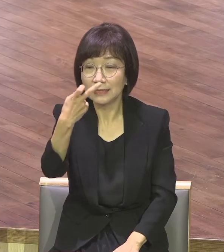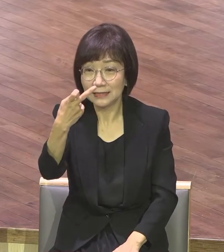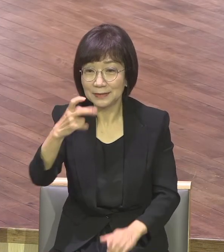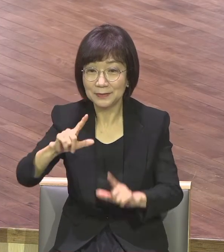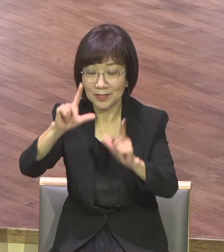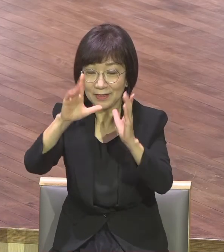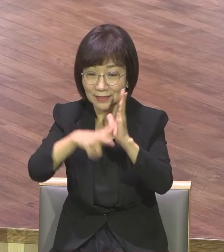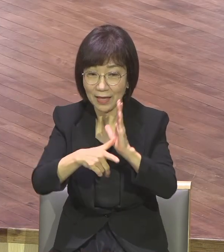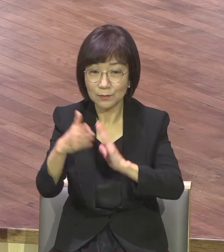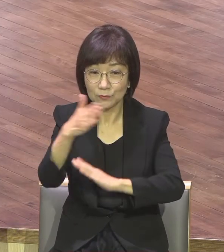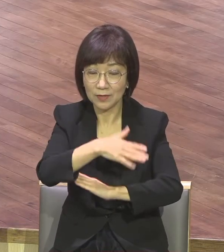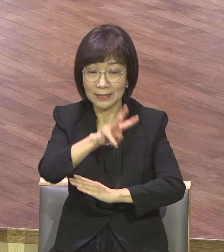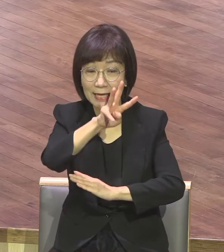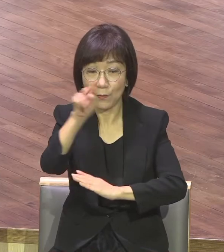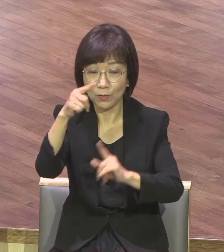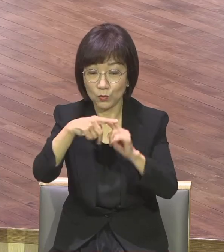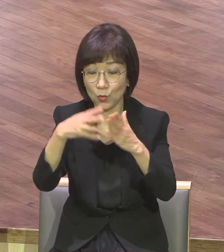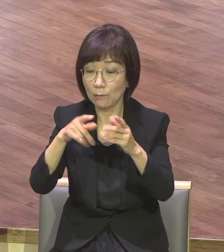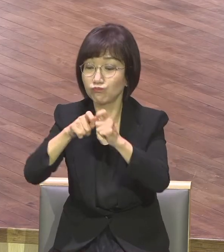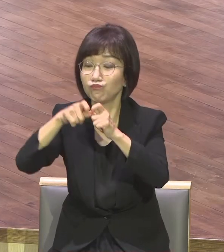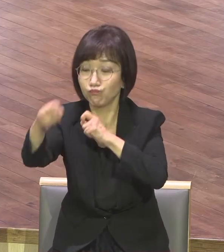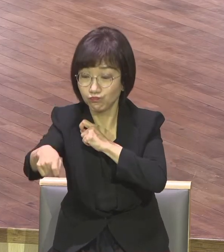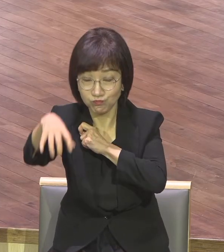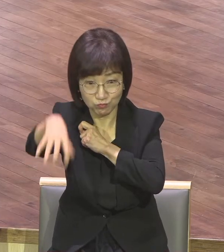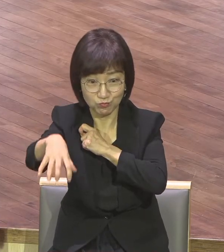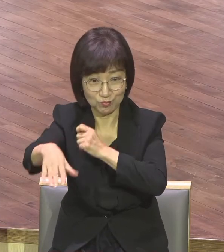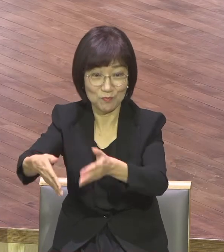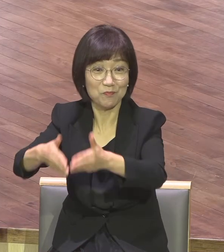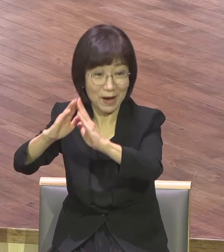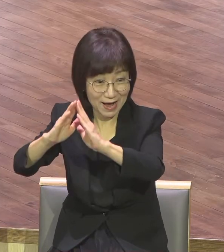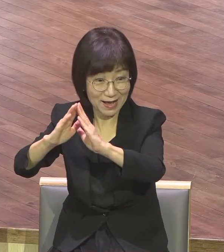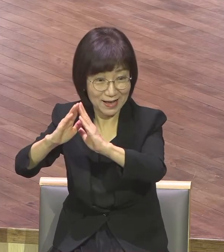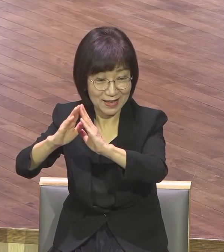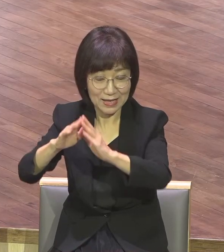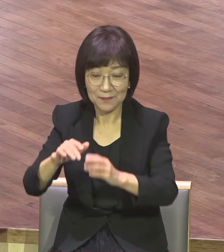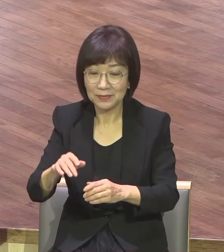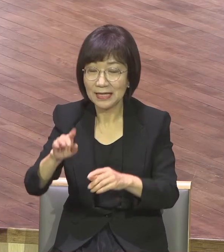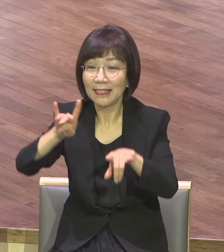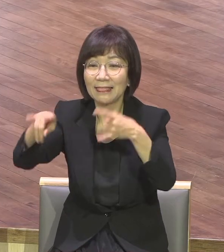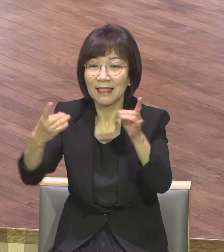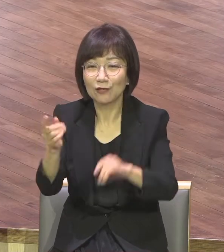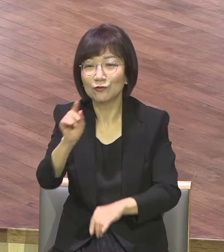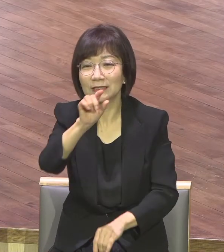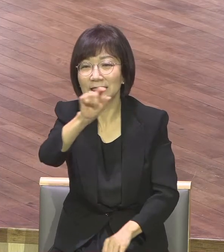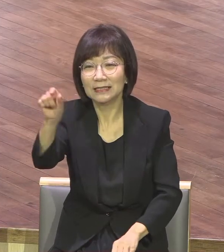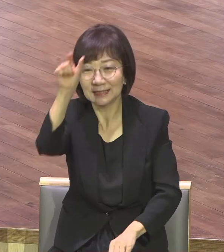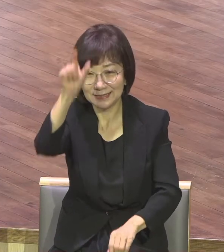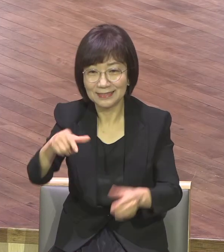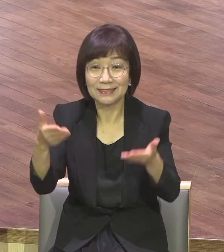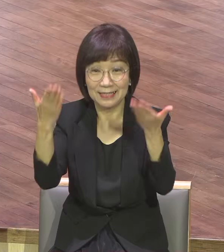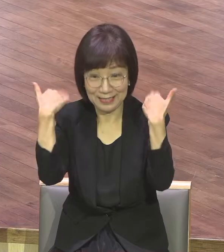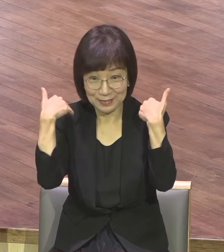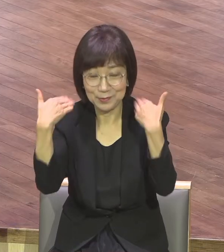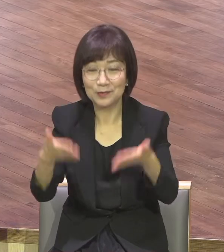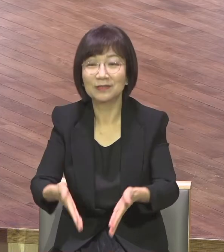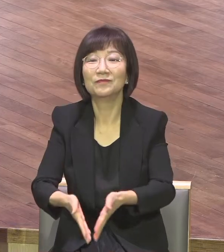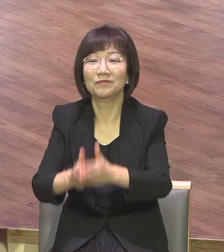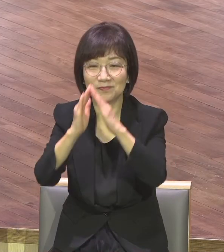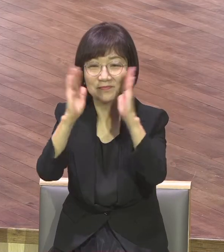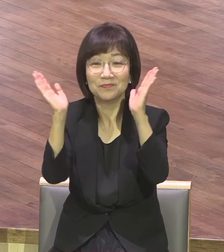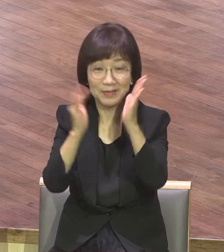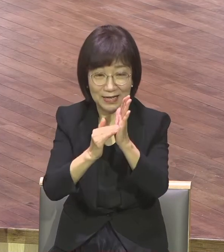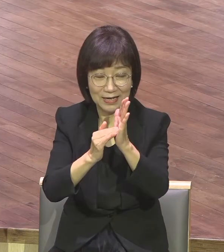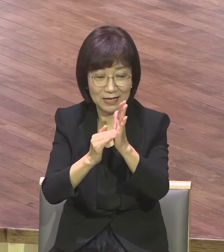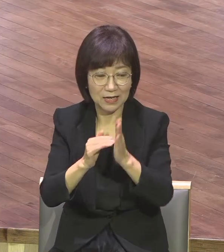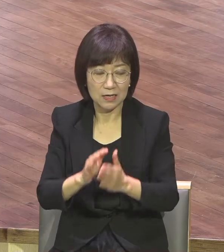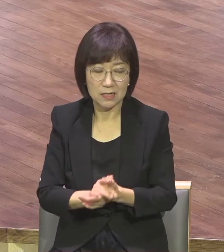예원 방콕교를 세우고 2019년도에 태국 RTS 이제가 세워져서